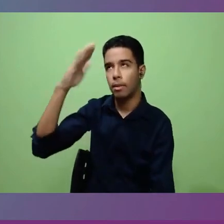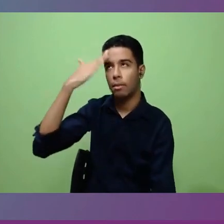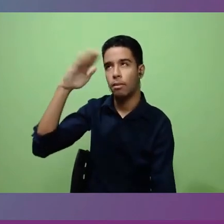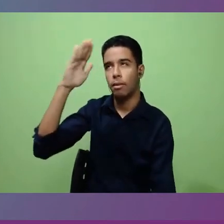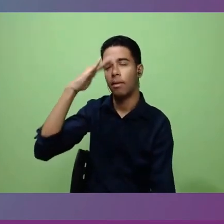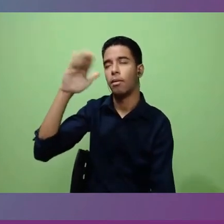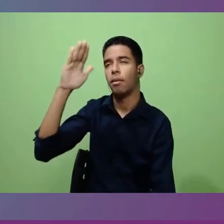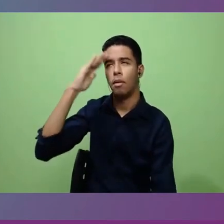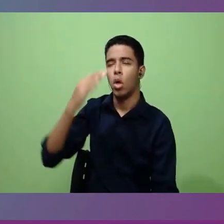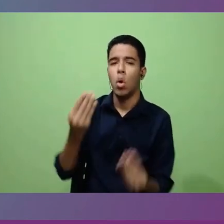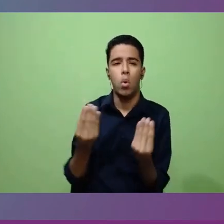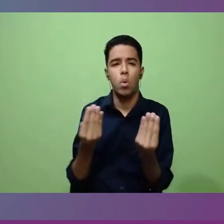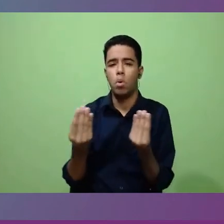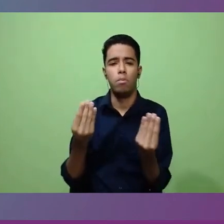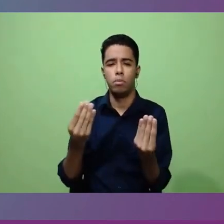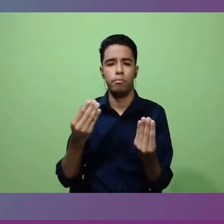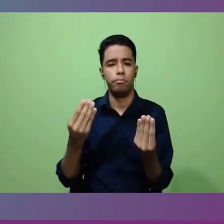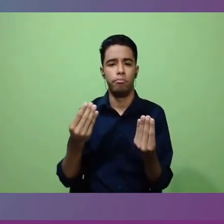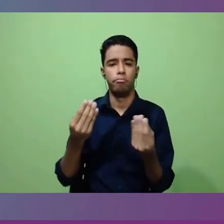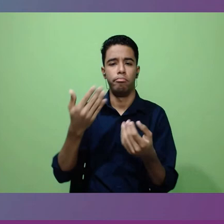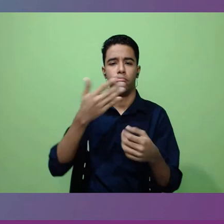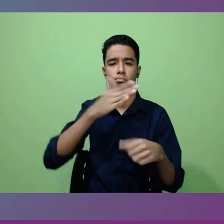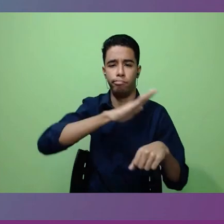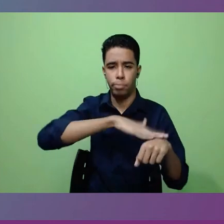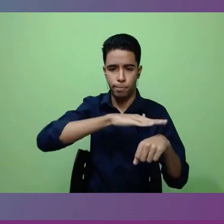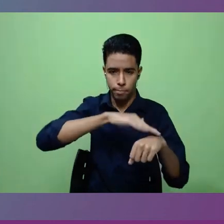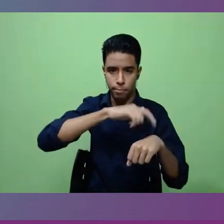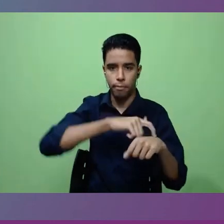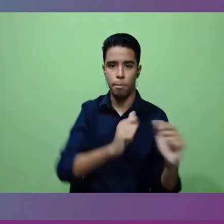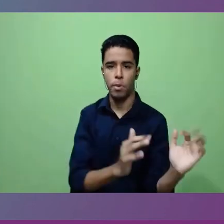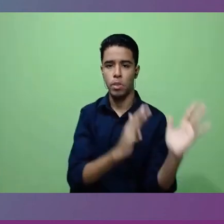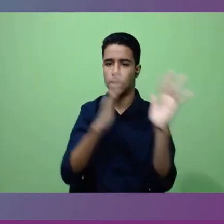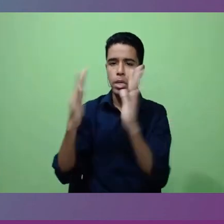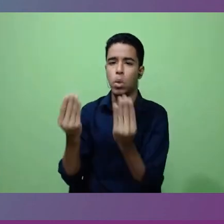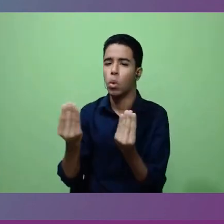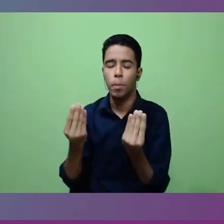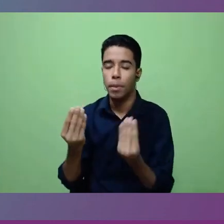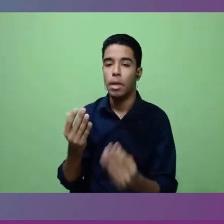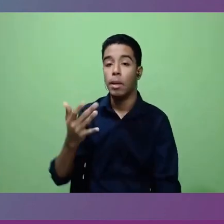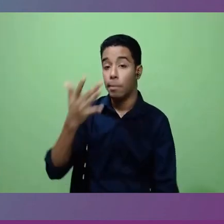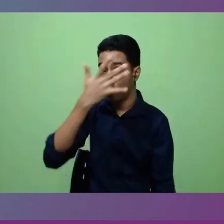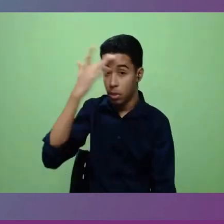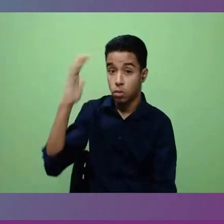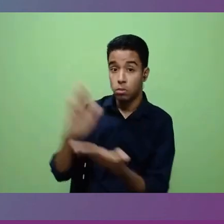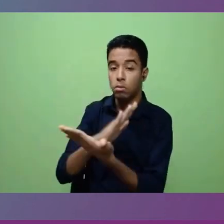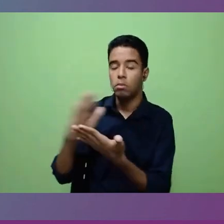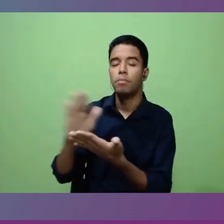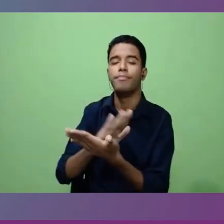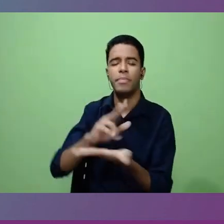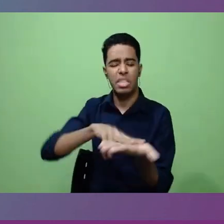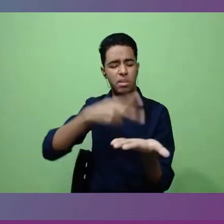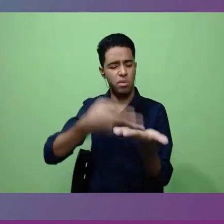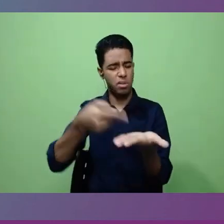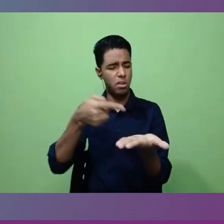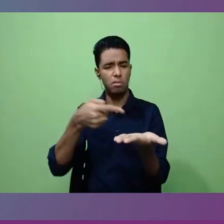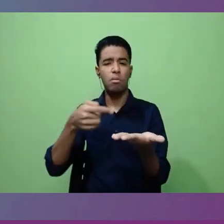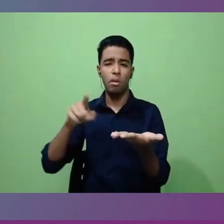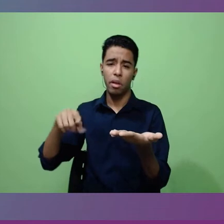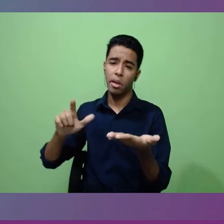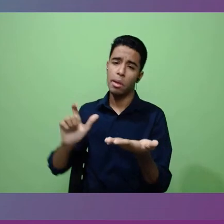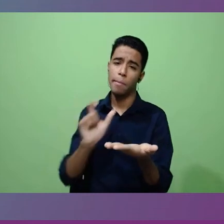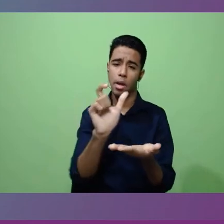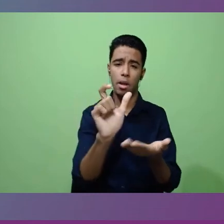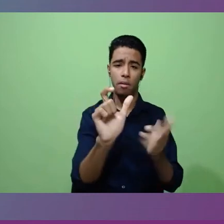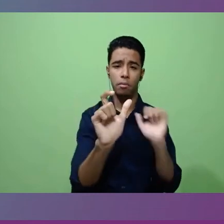pessoas podem até pensar, tradução, substituição de palavras. Ok. Então, você deve estar imaginando que a